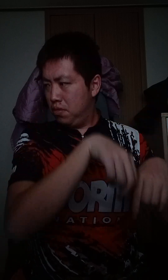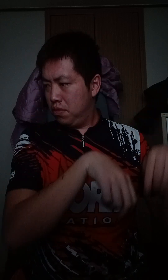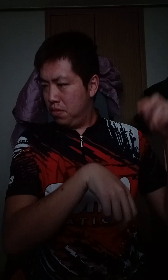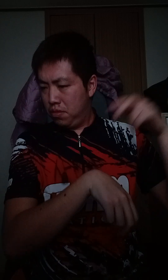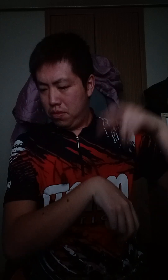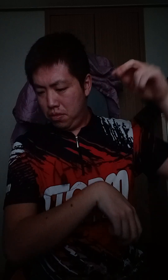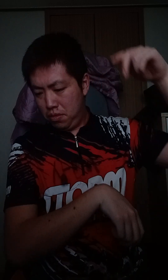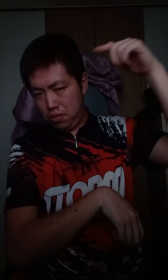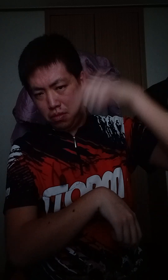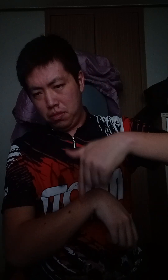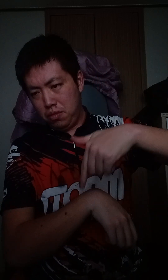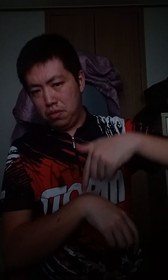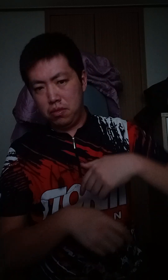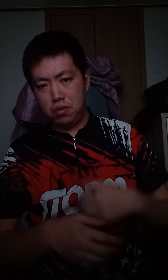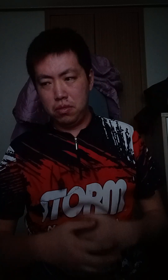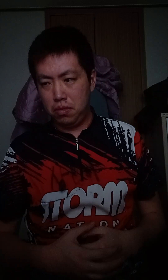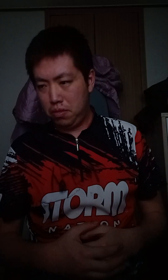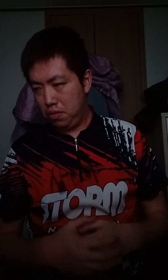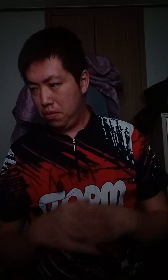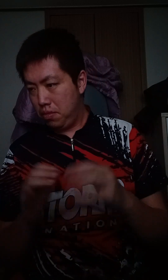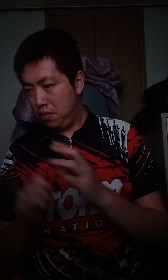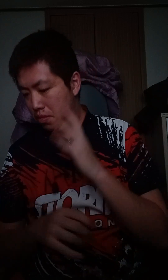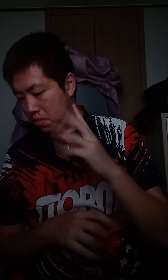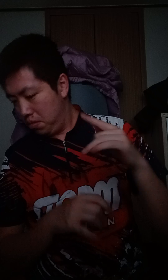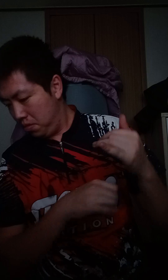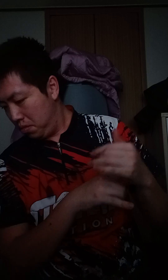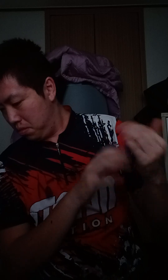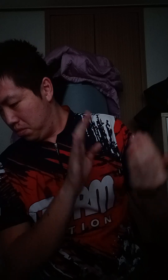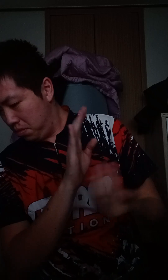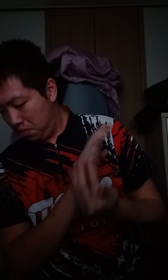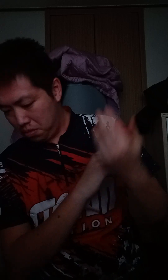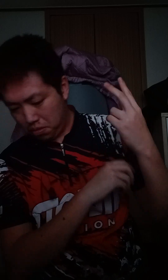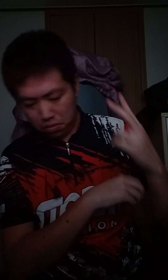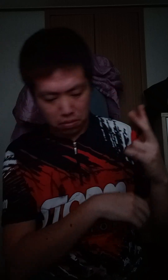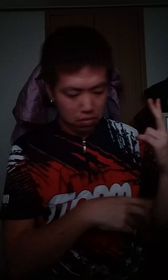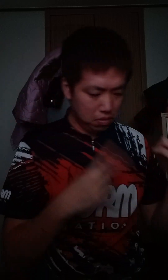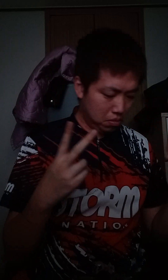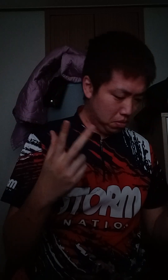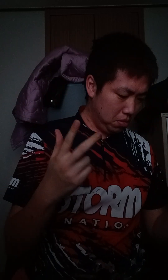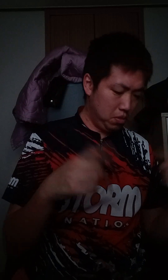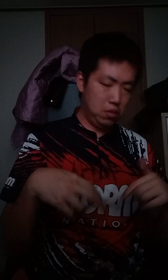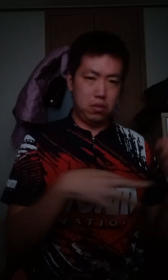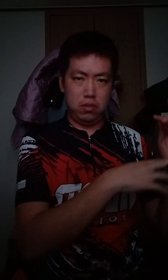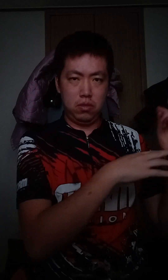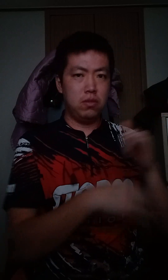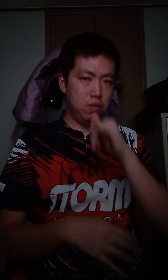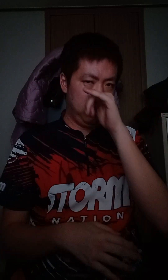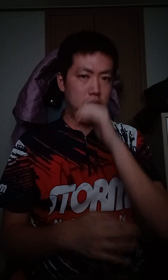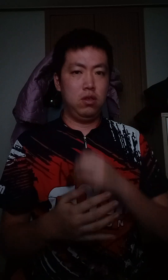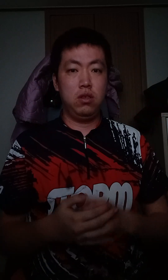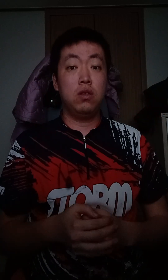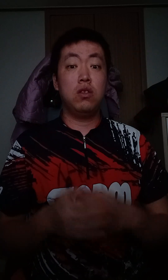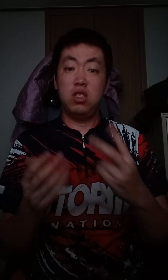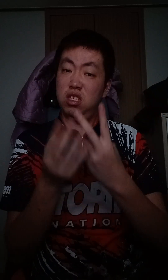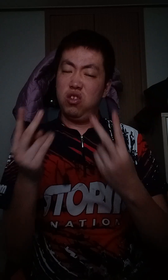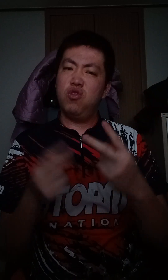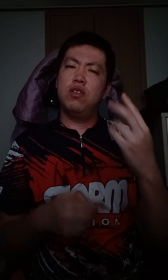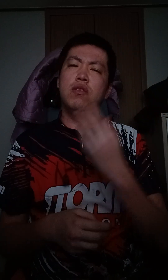아래로 추락했는데요. 버스에는 50대 운전자를 포함해 모두 23명이 타고 있었는데 22명이 가벼운